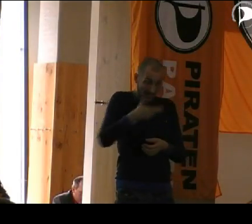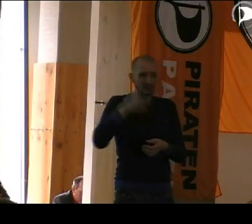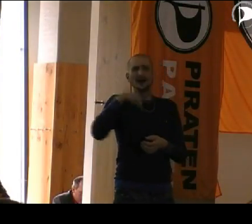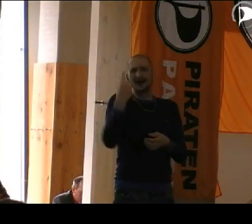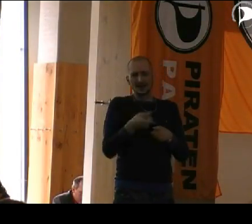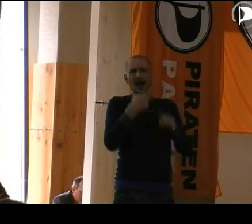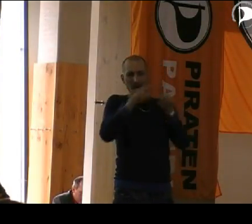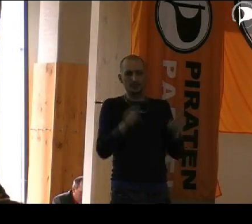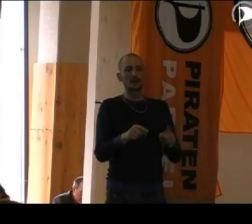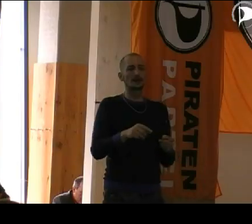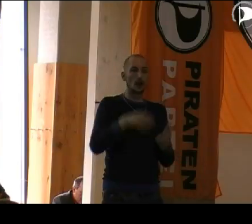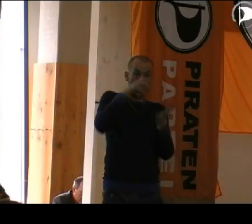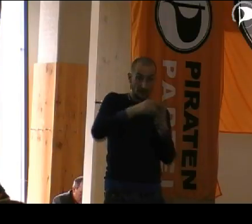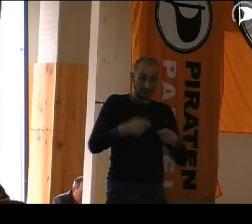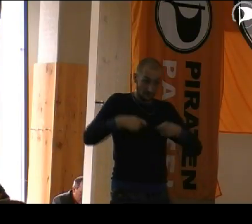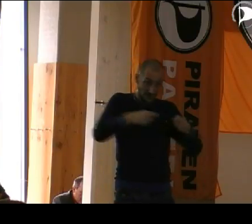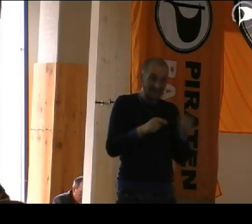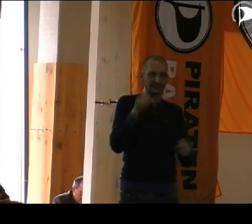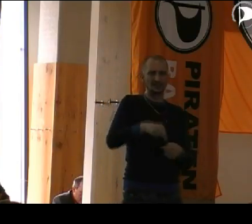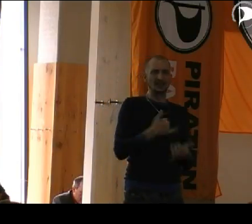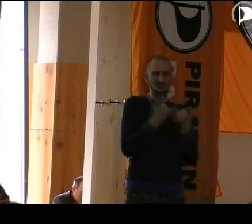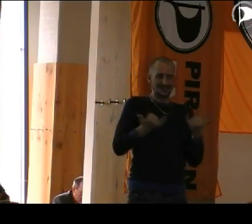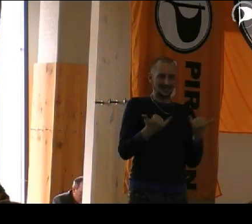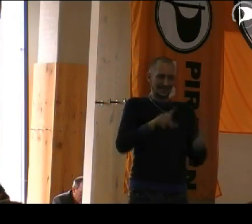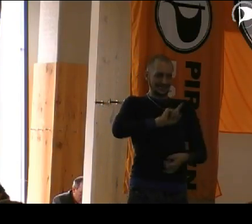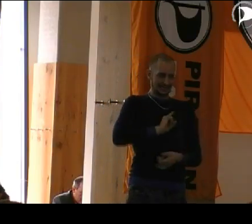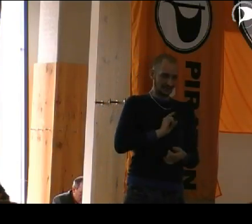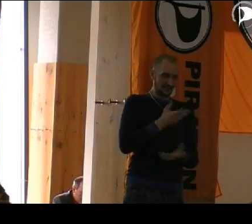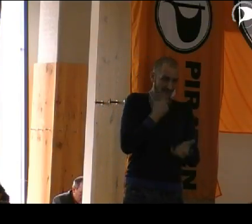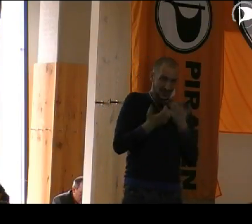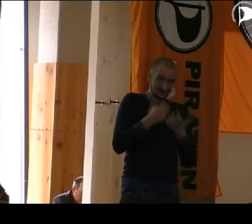formen und kann über displays in der hauptstadt werden kann wenn ich auf